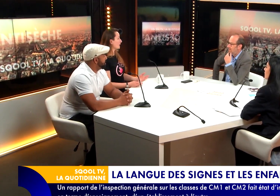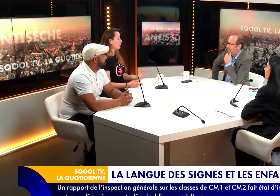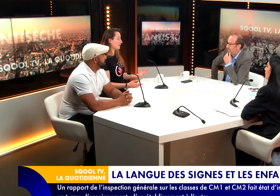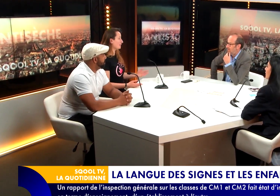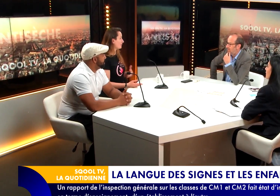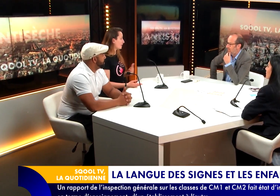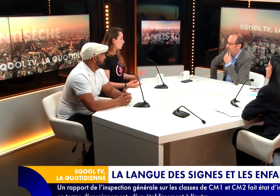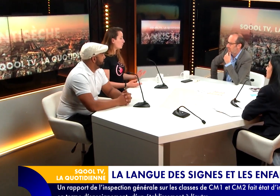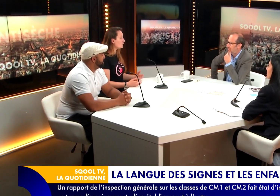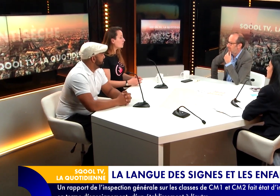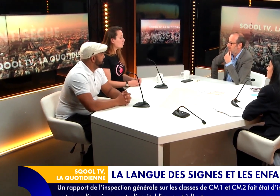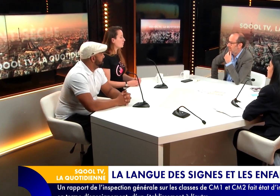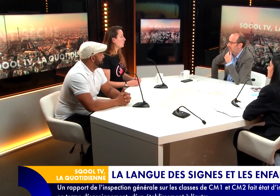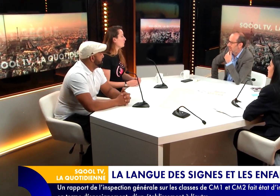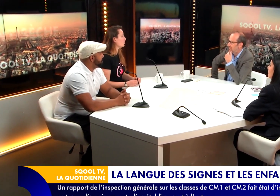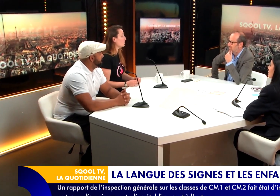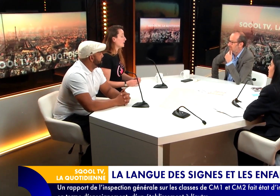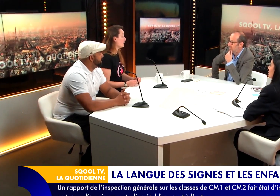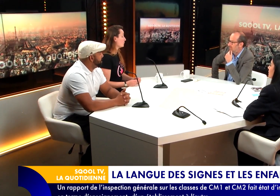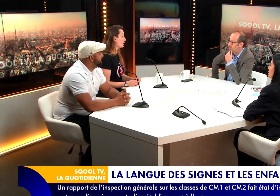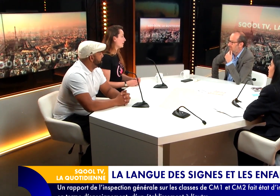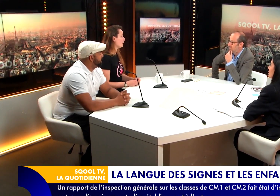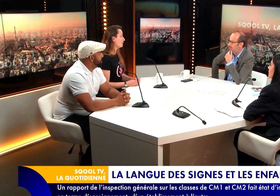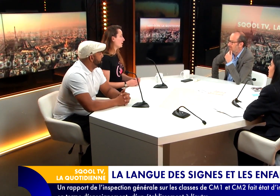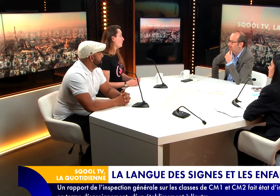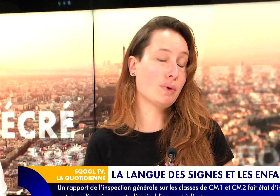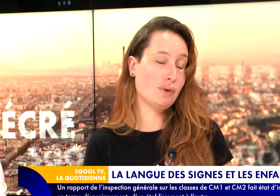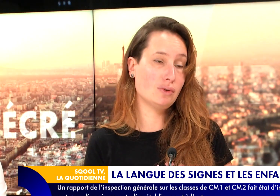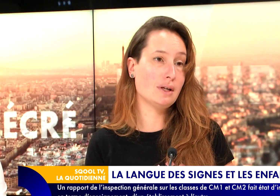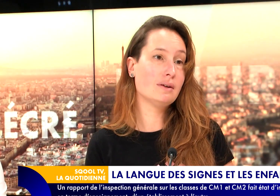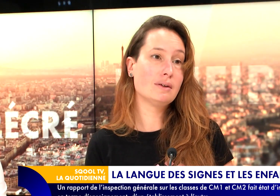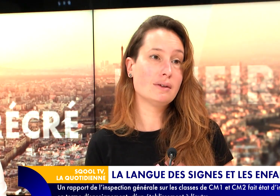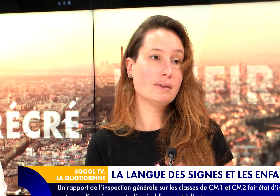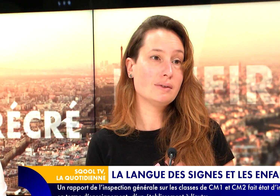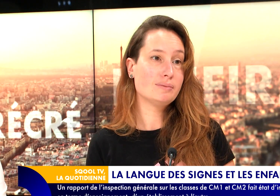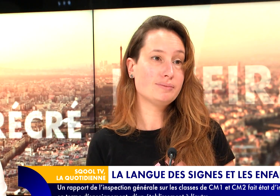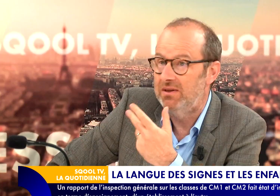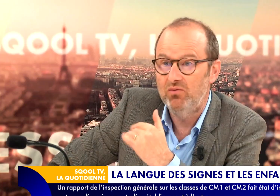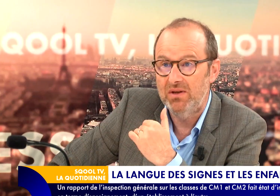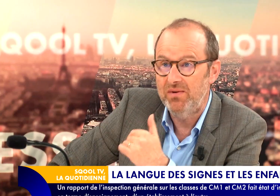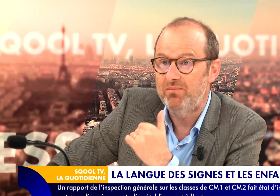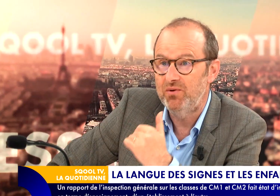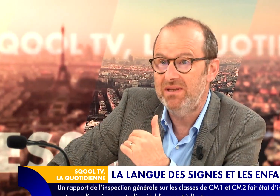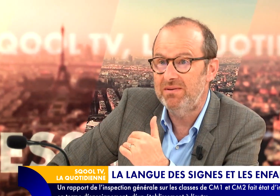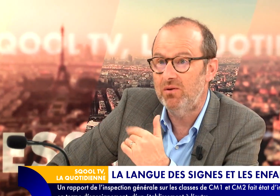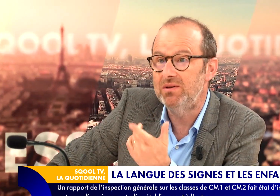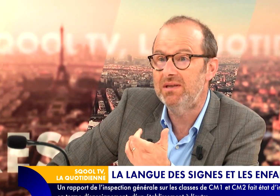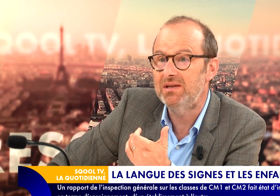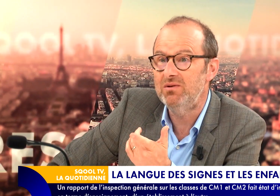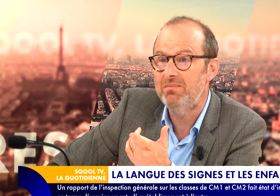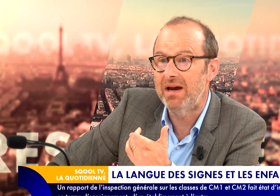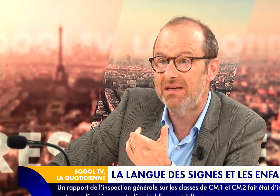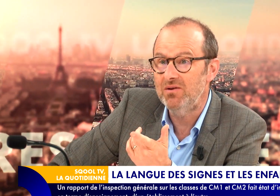social, parce qu'il était très drôle, mais au niveau de la scolarité et de la vie professionnelle. Et pourtant, c'est tout à fait possible. C'est-à-dire qu'aux États-Unis, par